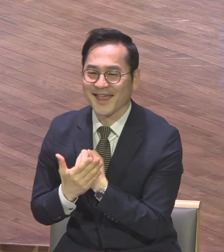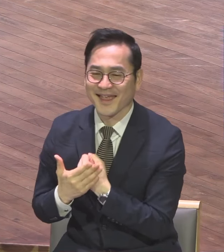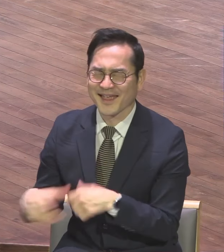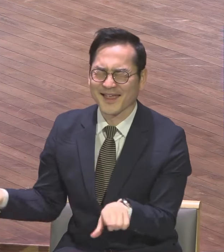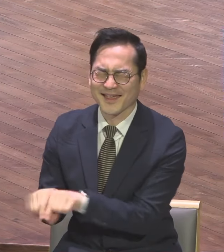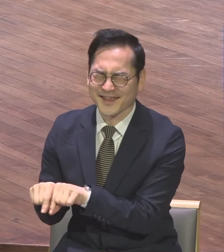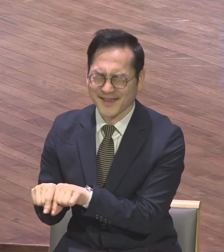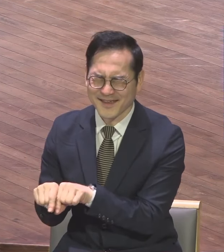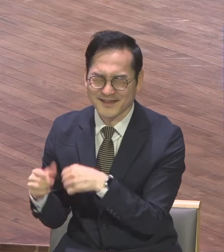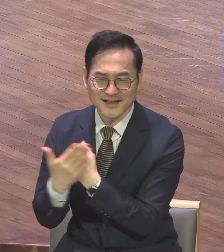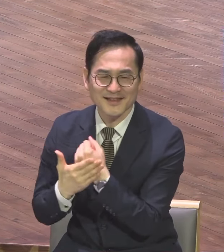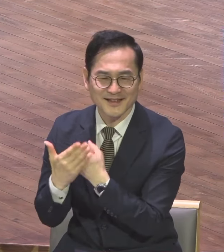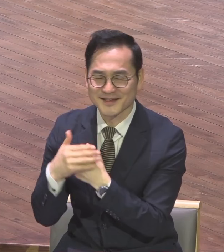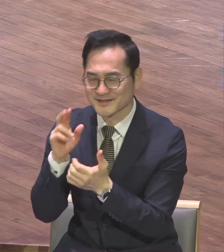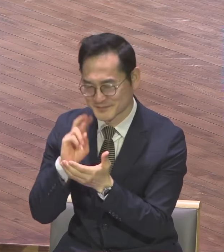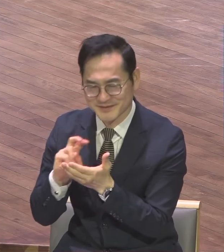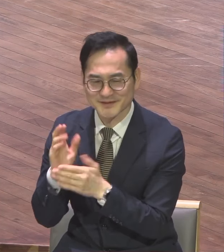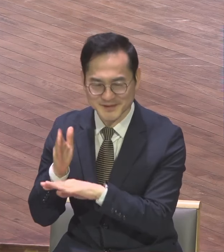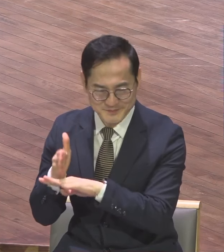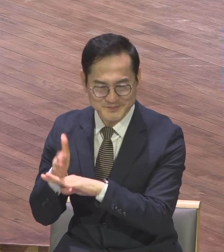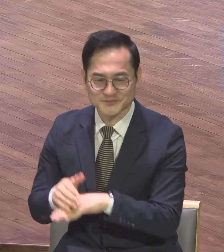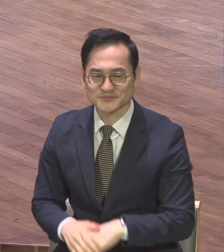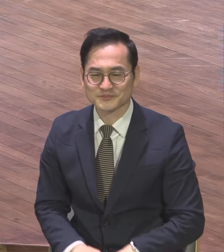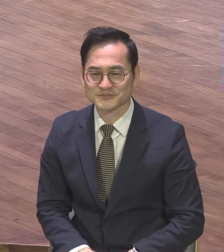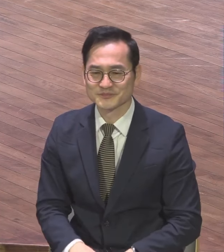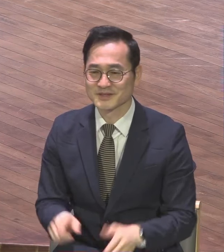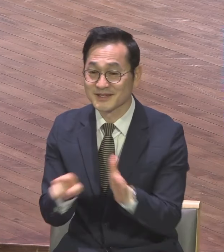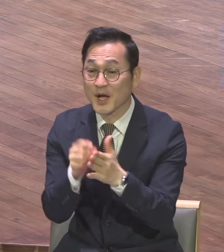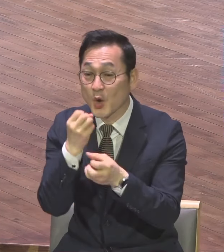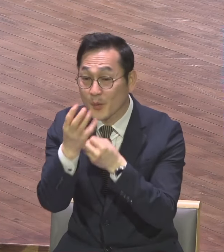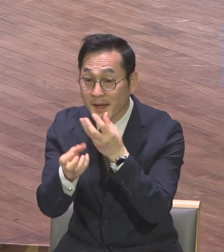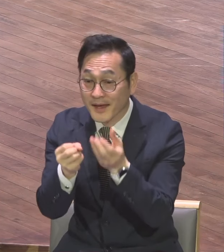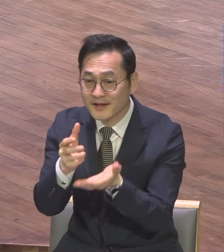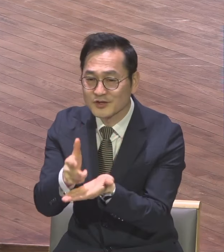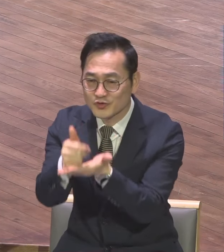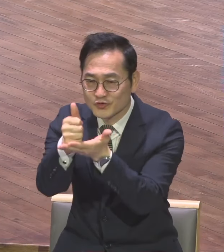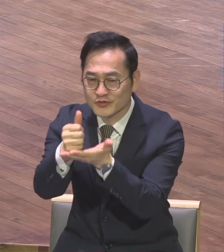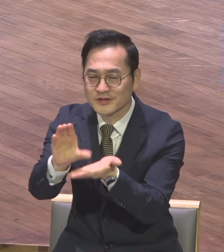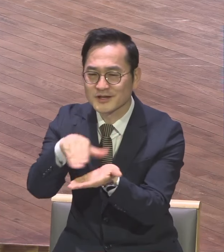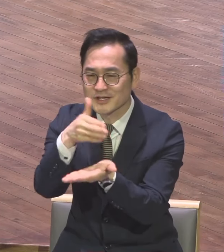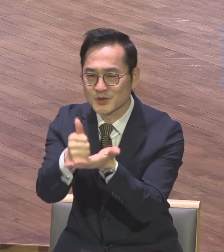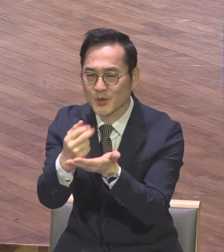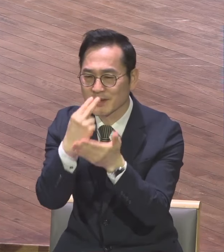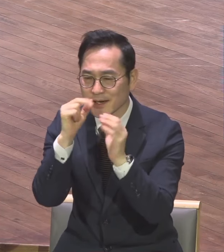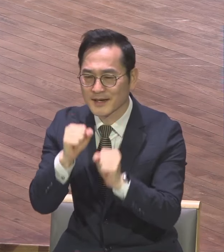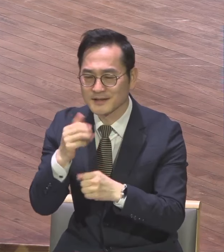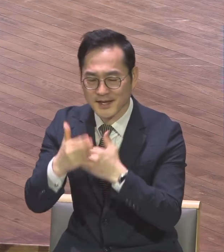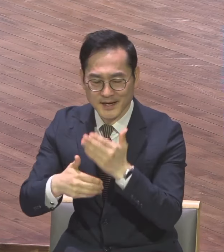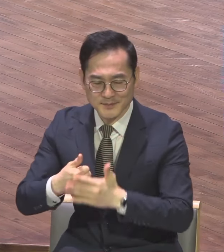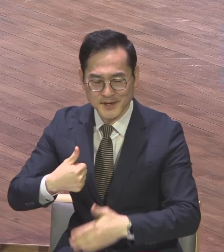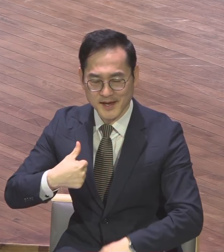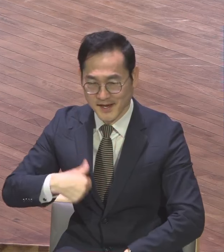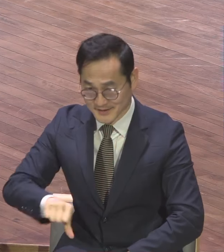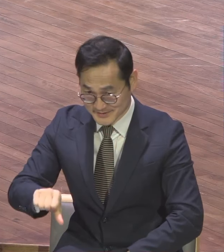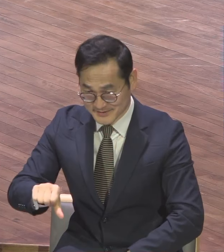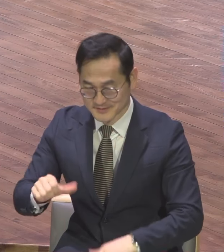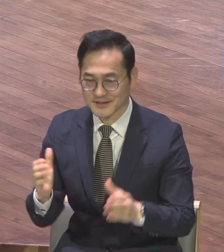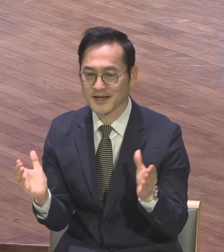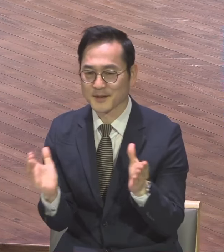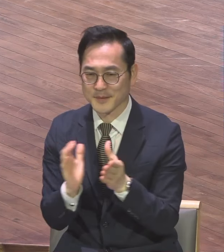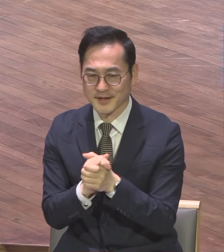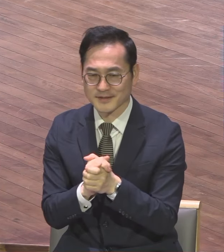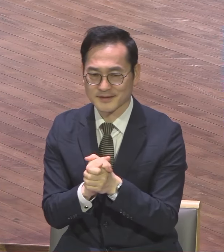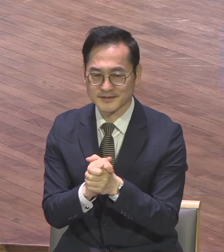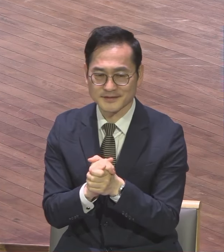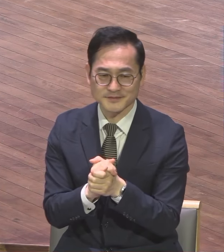자, 신앙 고백합니다. 주는 그리스도시요 살아계신 하나님의 아들이십니다. 아멘.